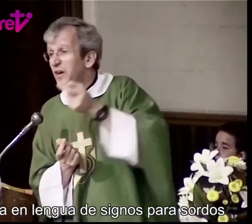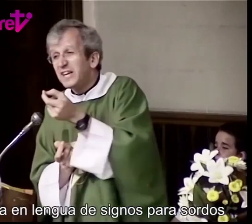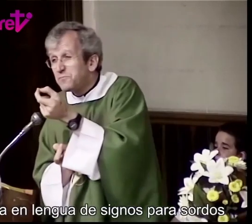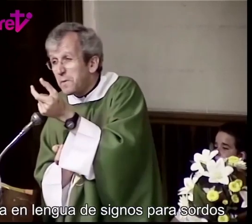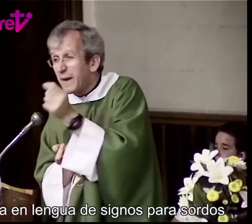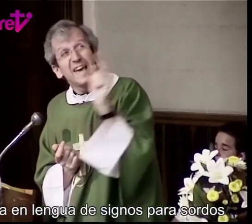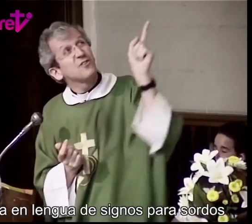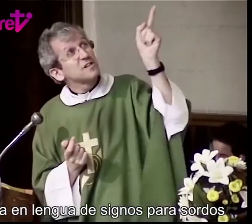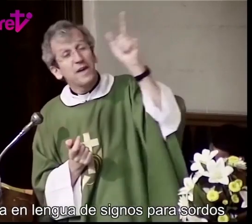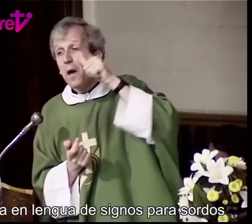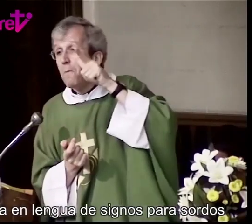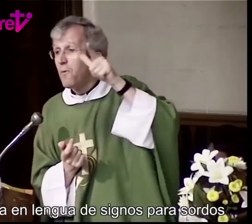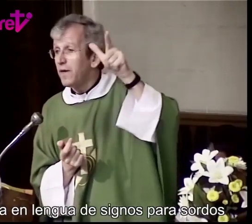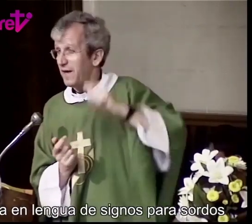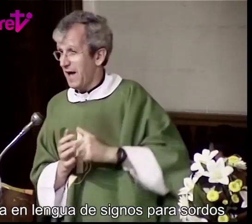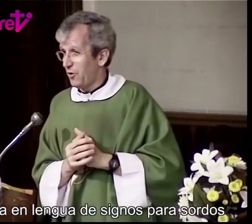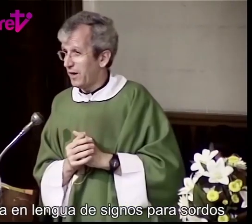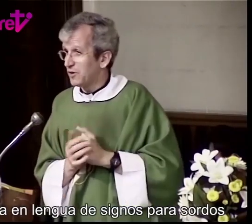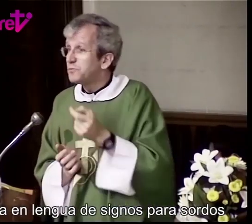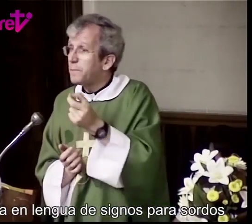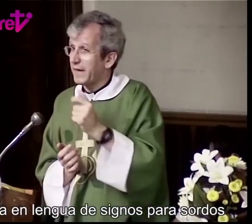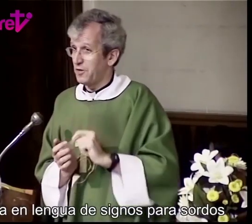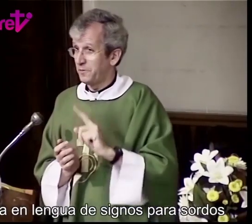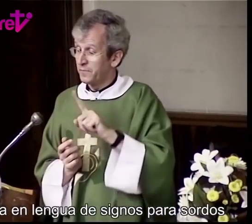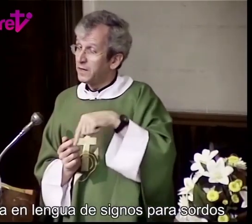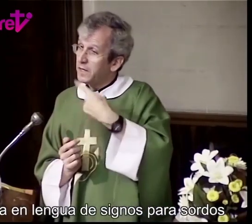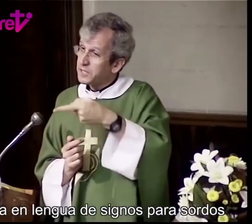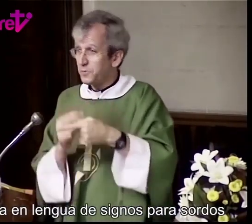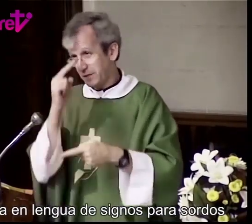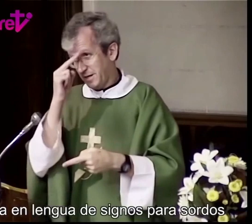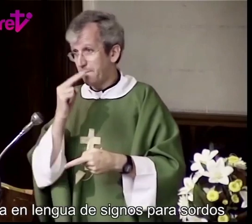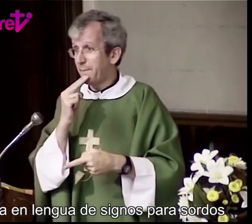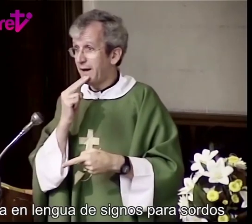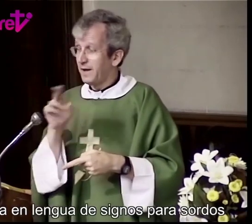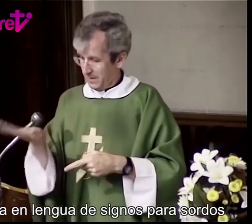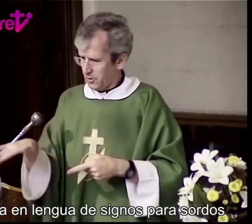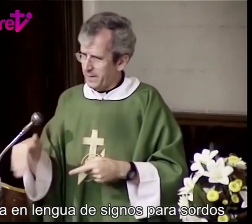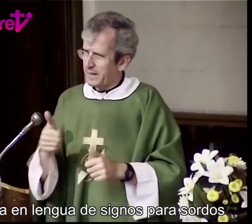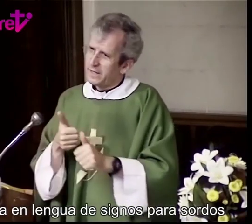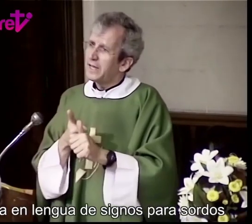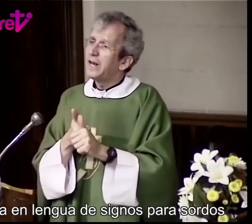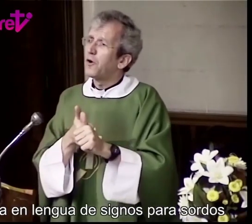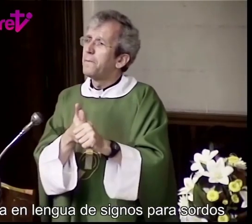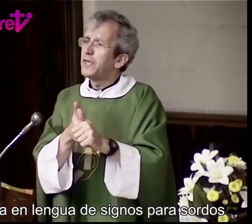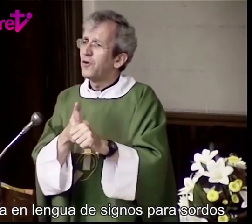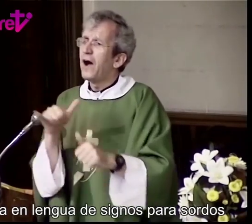es muy pequeño, se ve muy a lo lejos, muy pequeño. Y después el papá le dijo, ven, y le acompañó